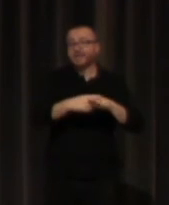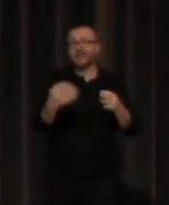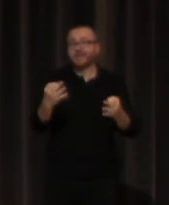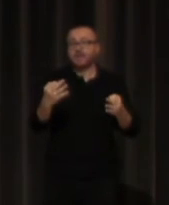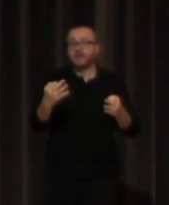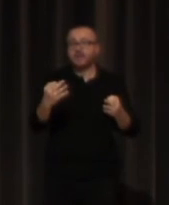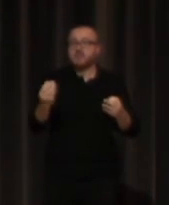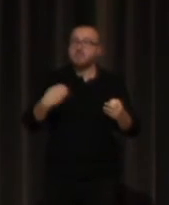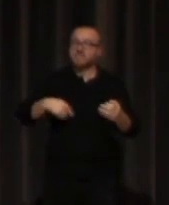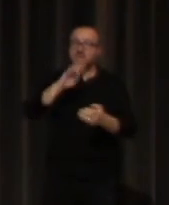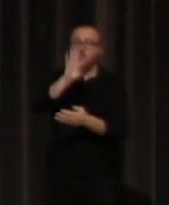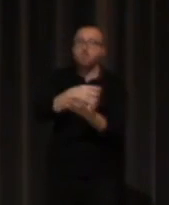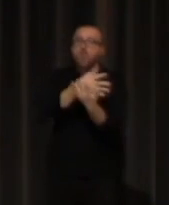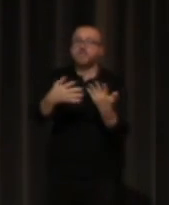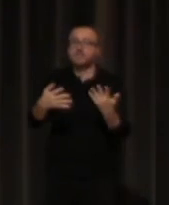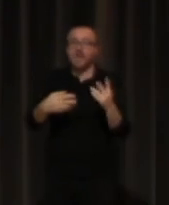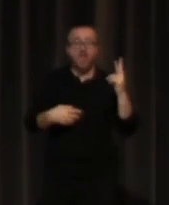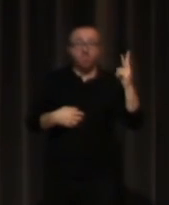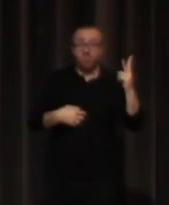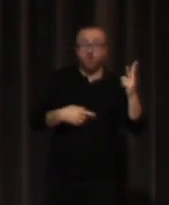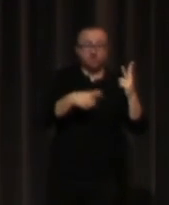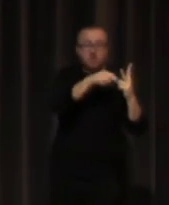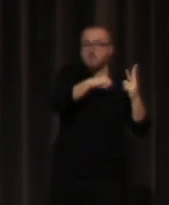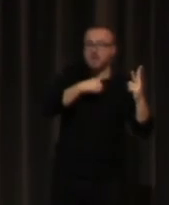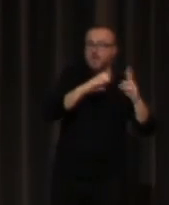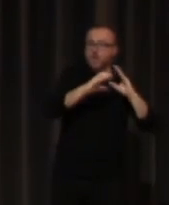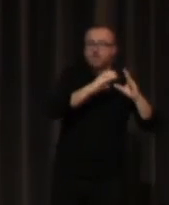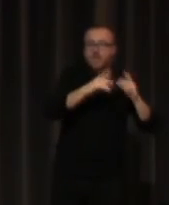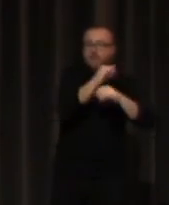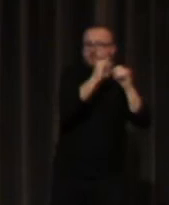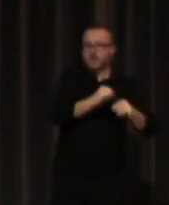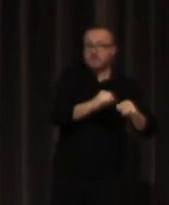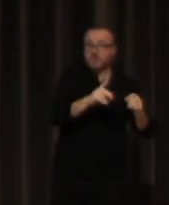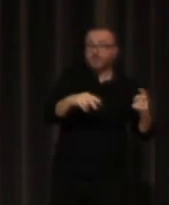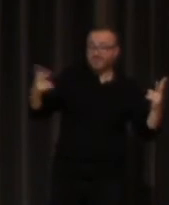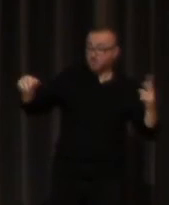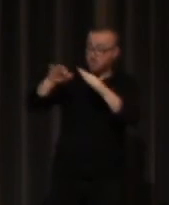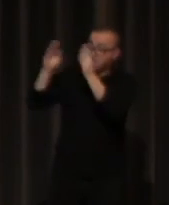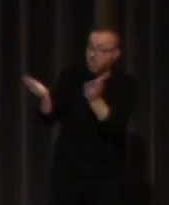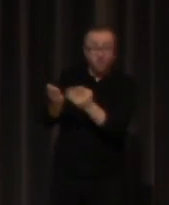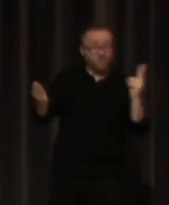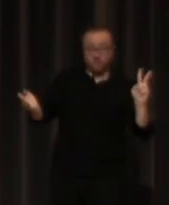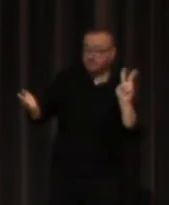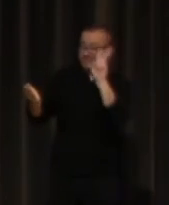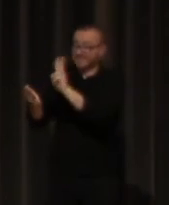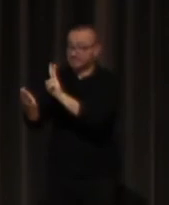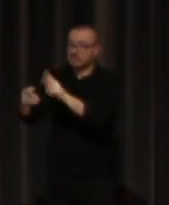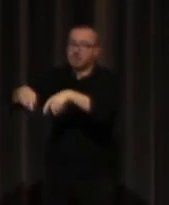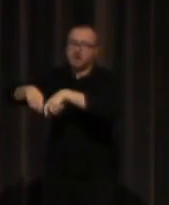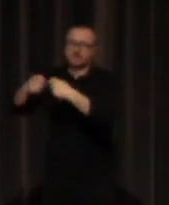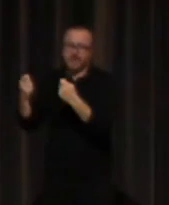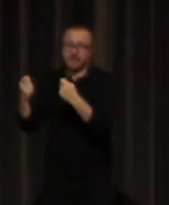És a dir, tot no ho podem tenir, però podem tenir detalls, podem tenir algun detall, per petit que sigui,